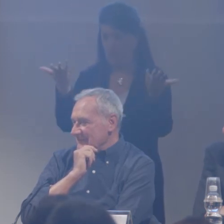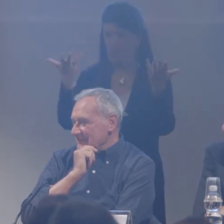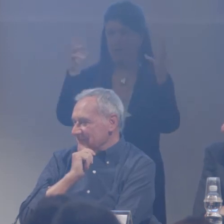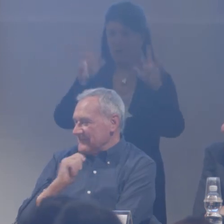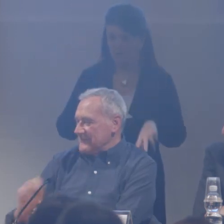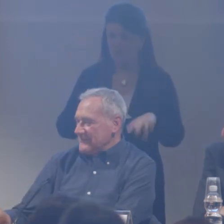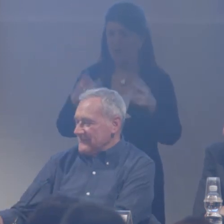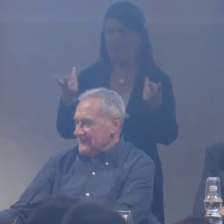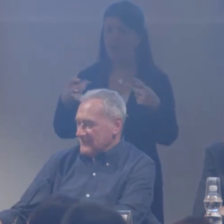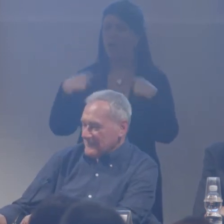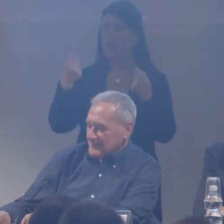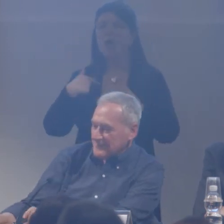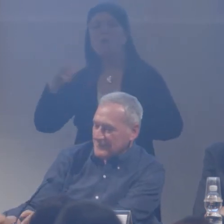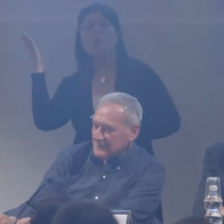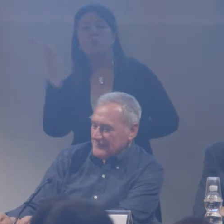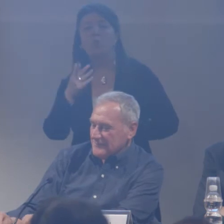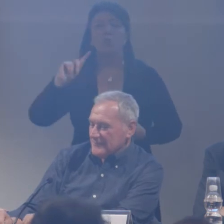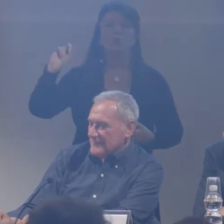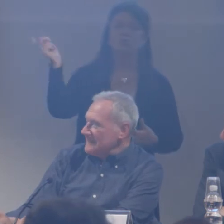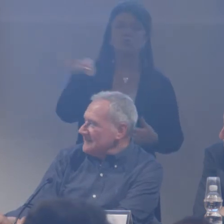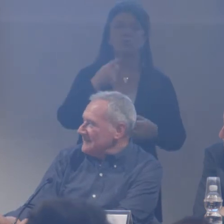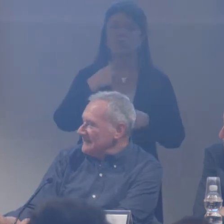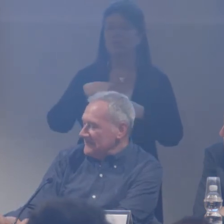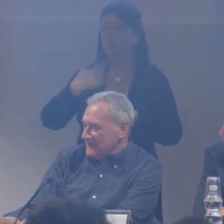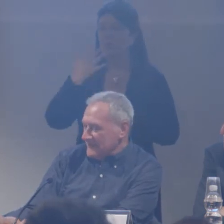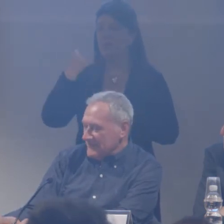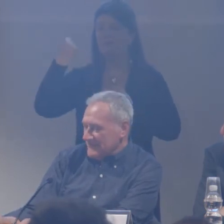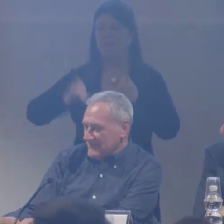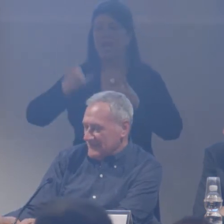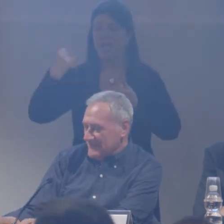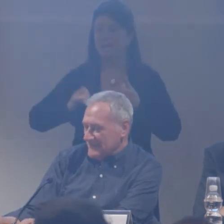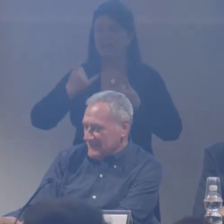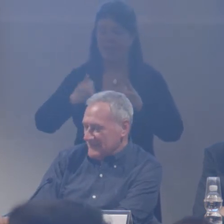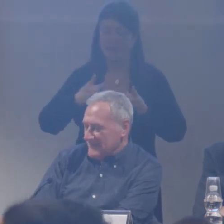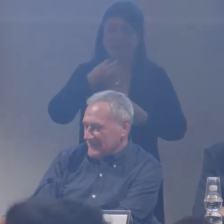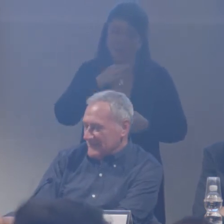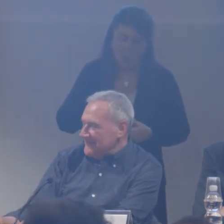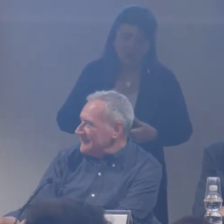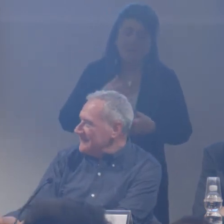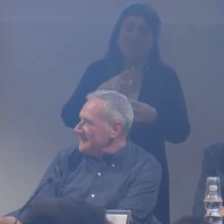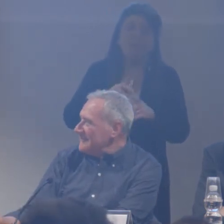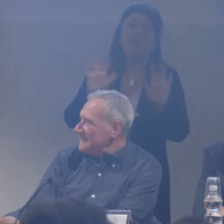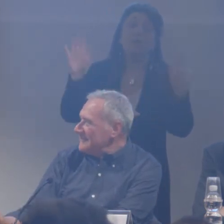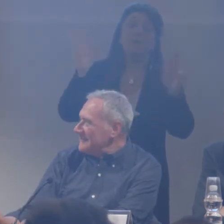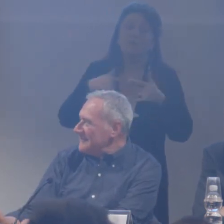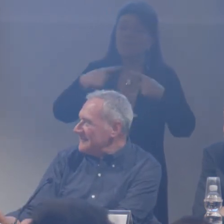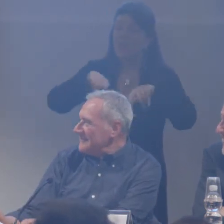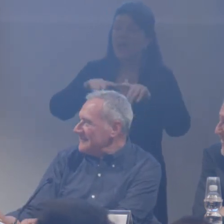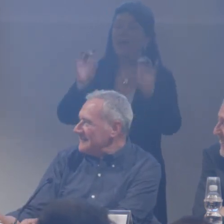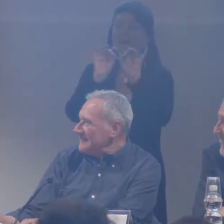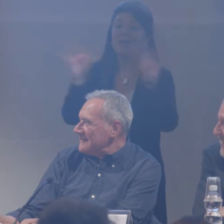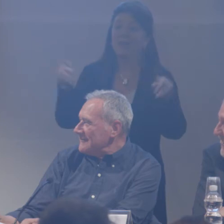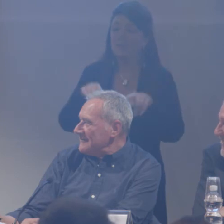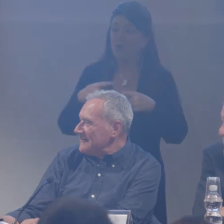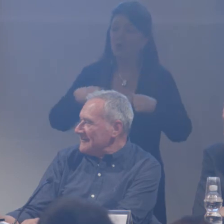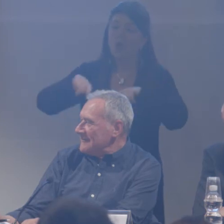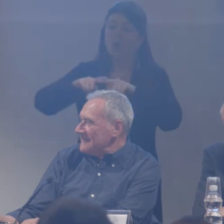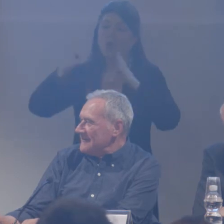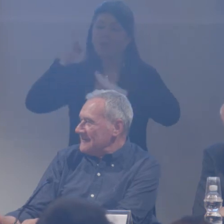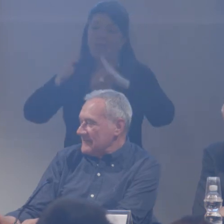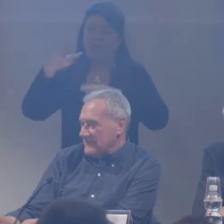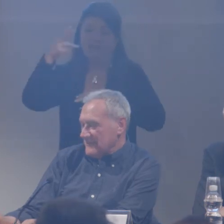tutti perché ci dobbiamo vendicare, che sarebbe stata anche una gran cosa, però giustamente se è un paese democratico non si ha la mafia,